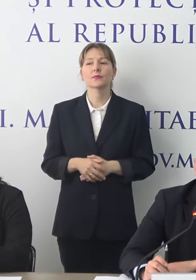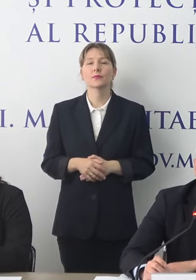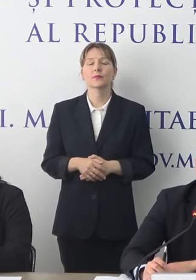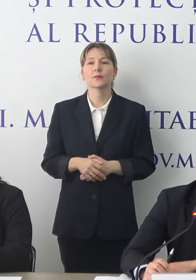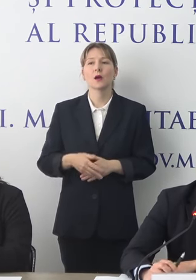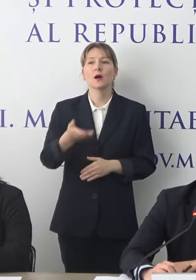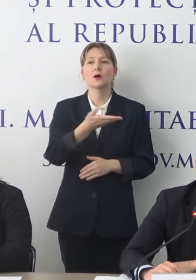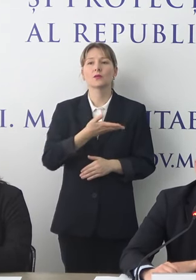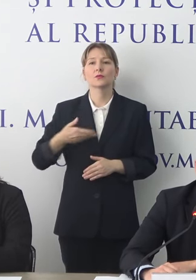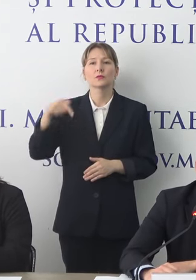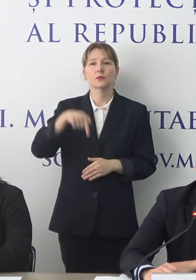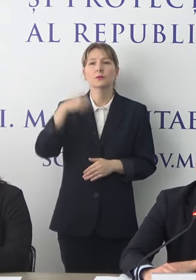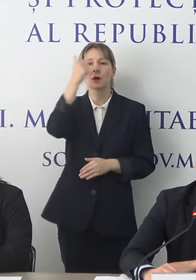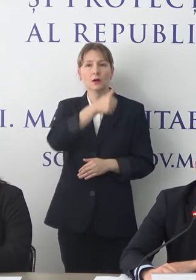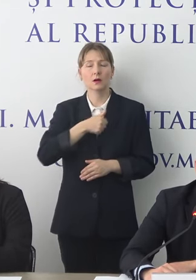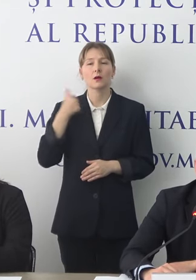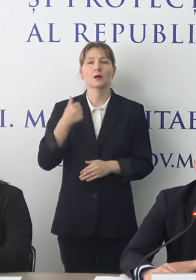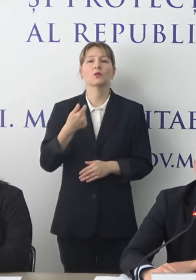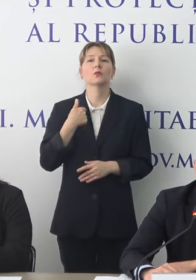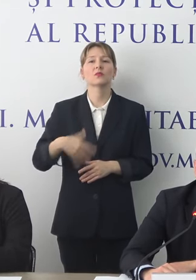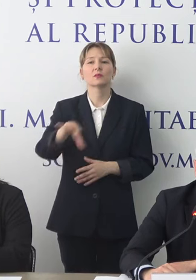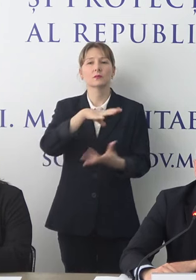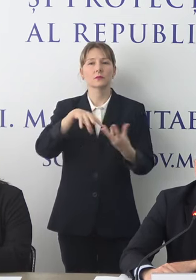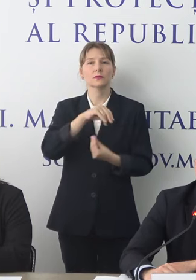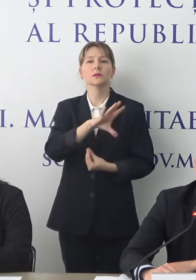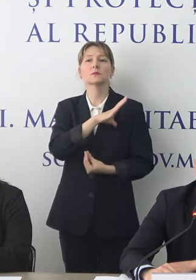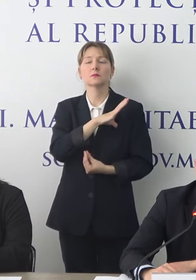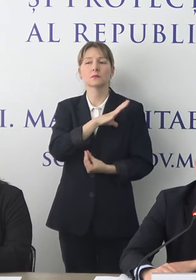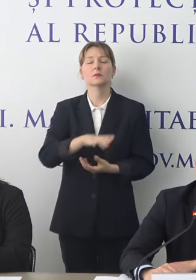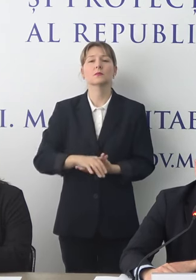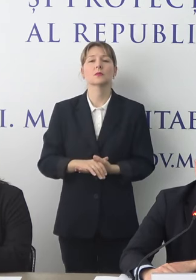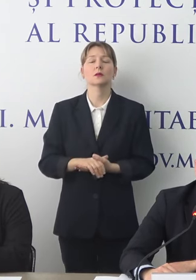Noi la începutul acestui an cu toții am fost